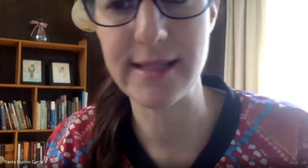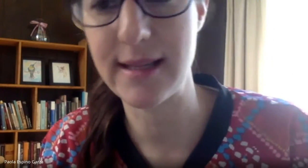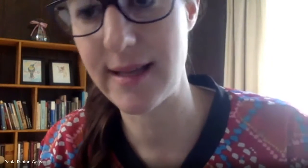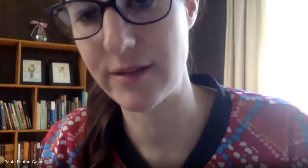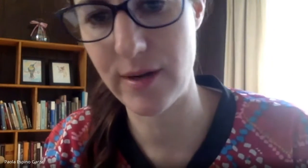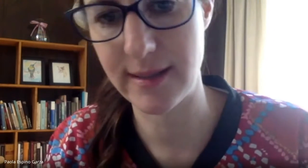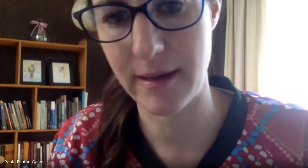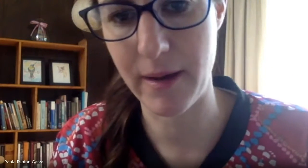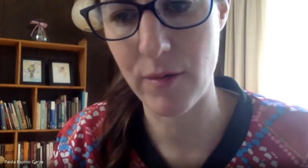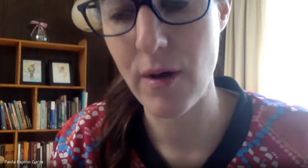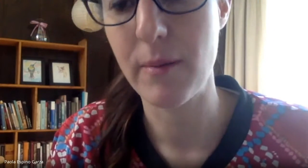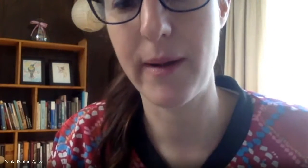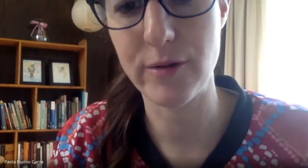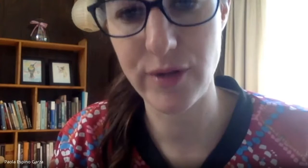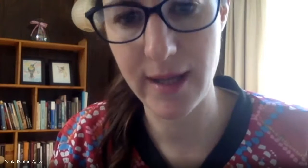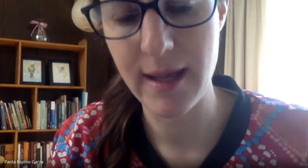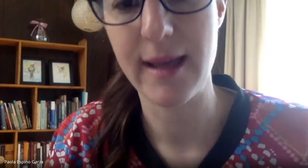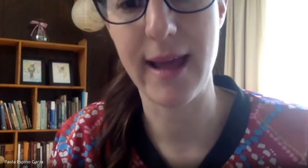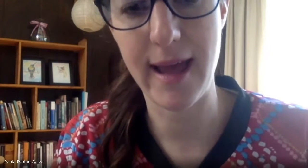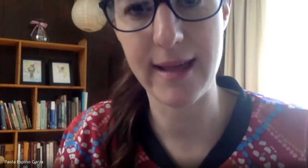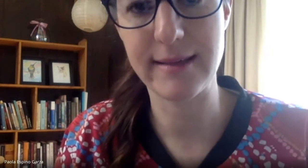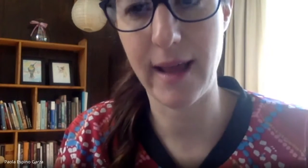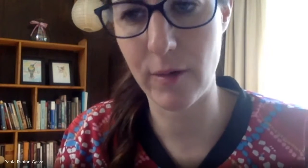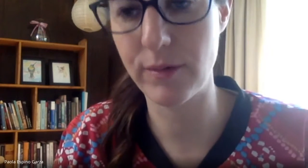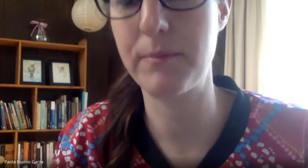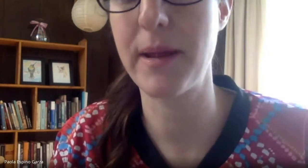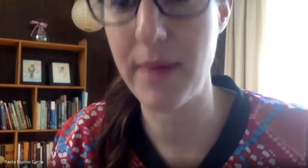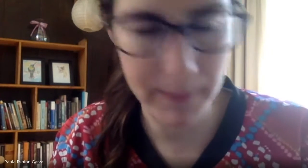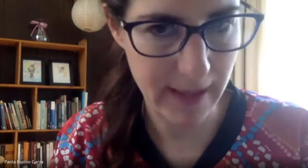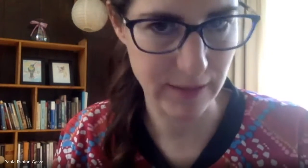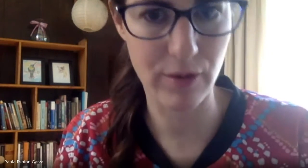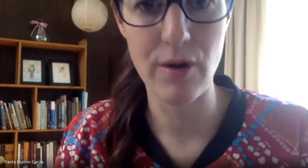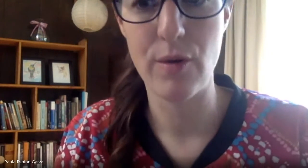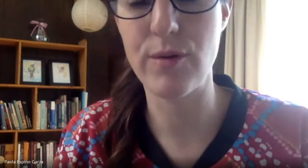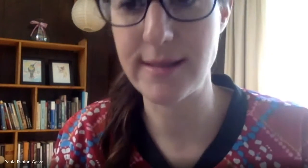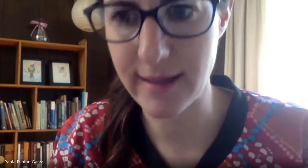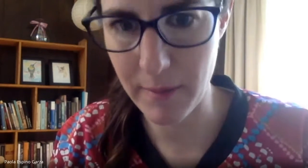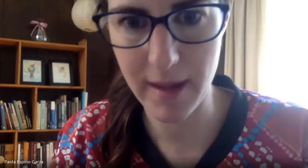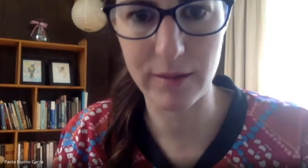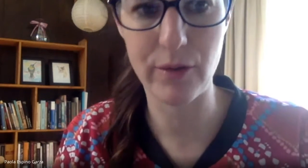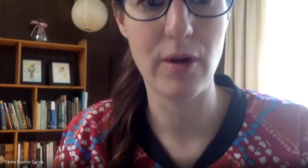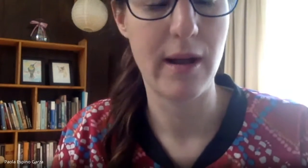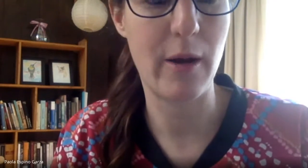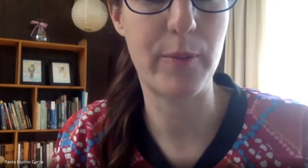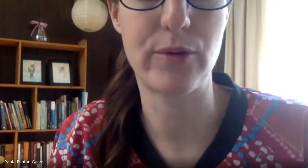estas 6 horas de trabajo, pero sí que sea un primer paso, un acercamiento, la oportunidad